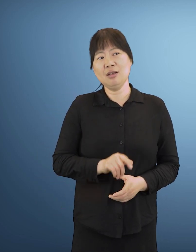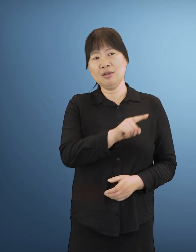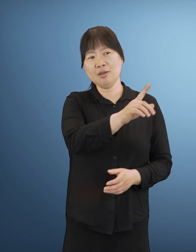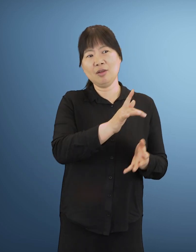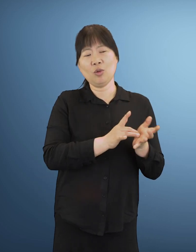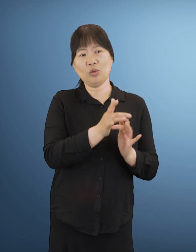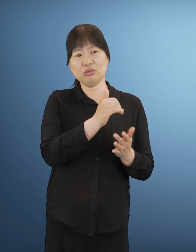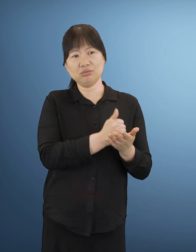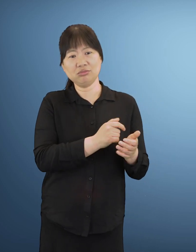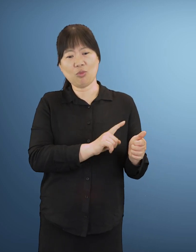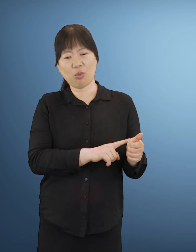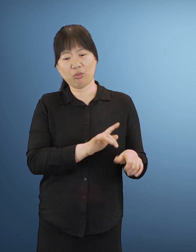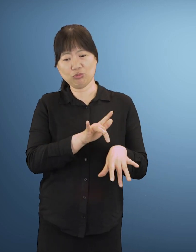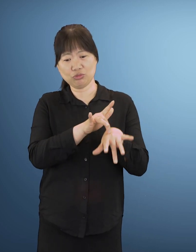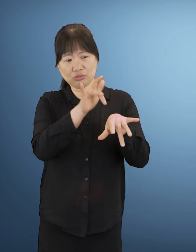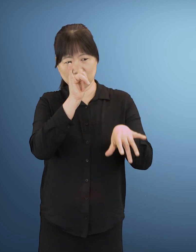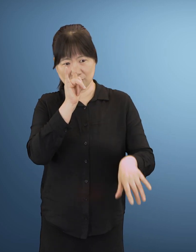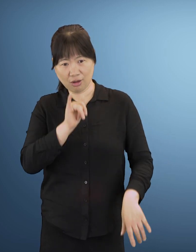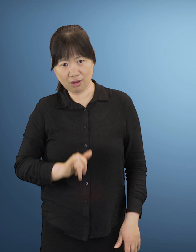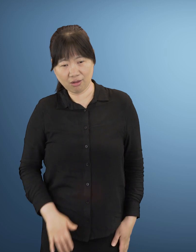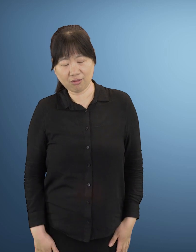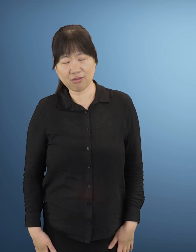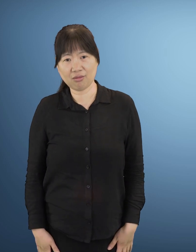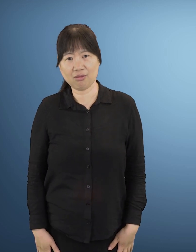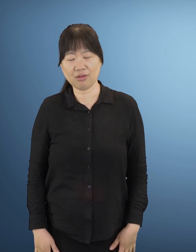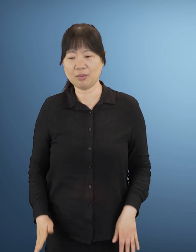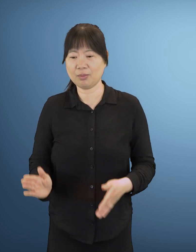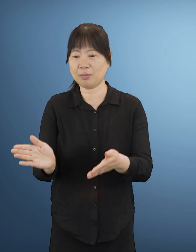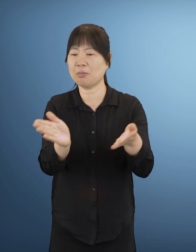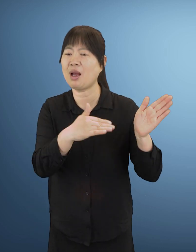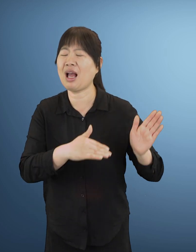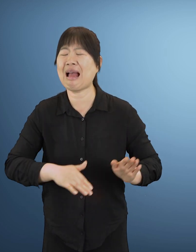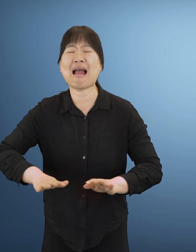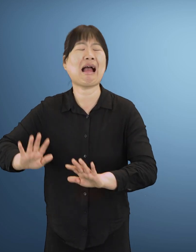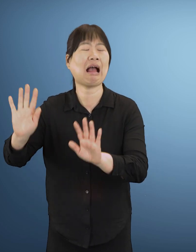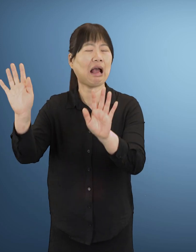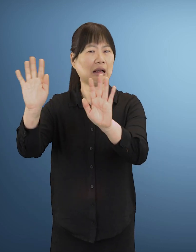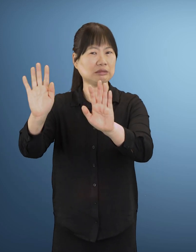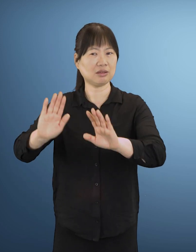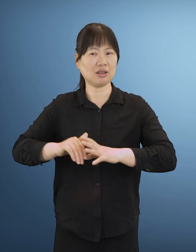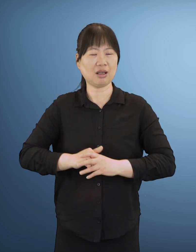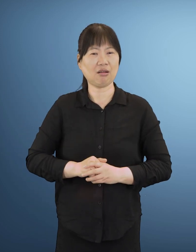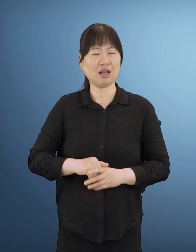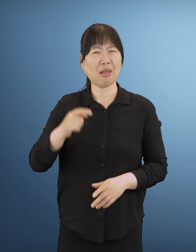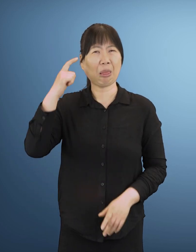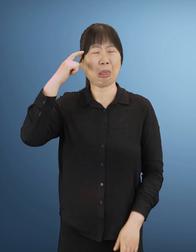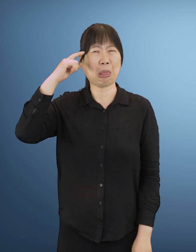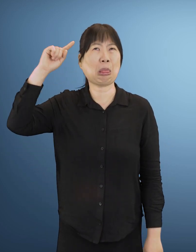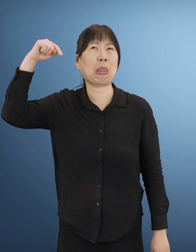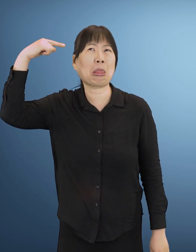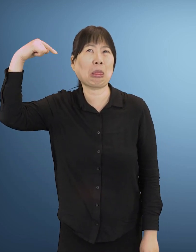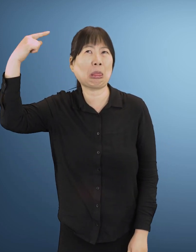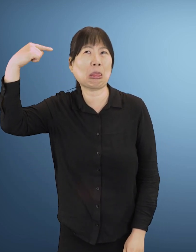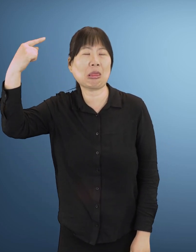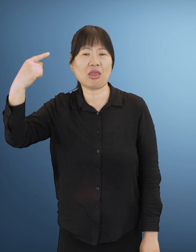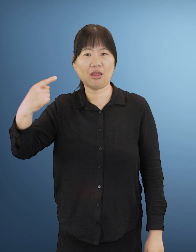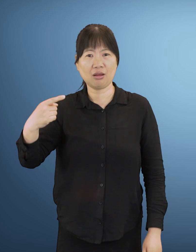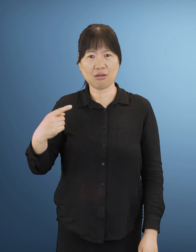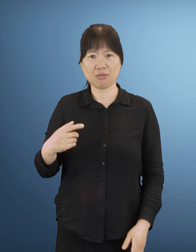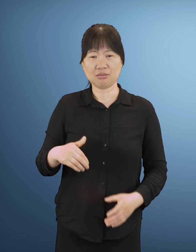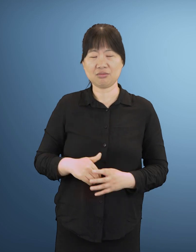귀신 들렸대. 또 한켠에서는 아니야, 이 정신이 좀 이상해졌나